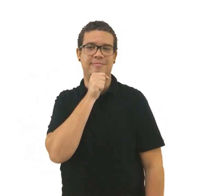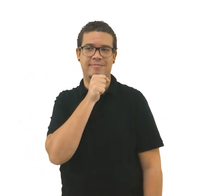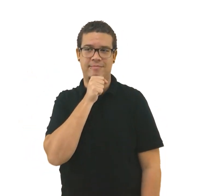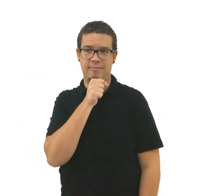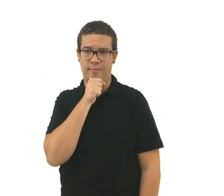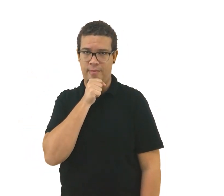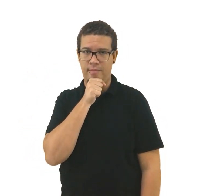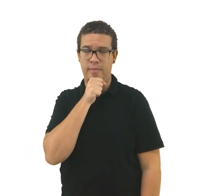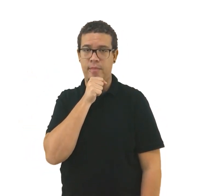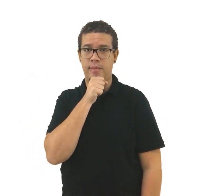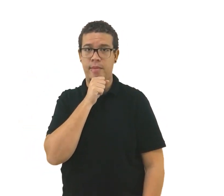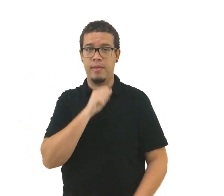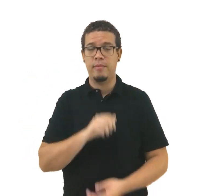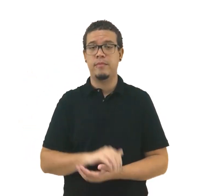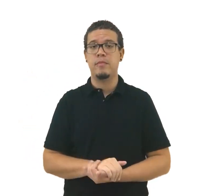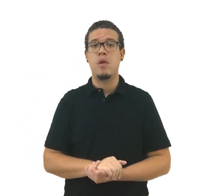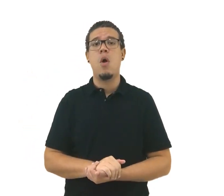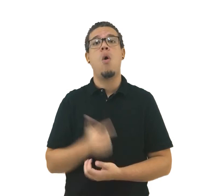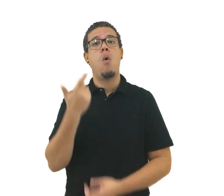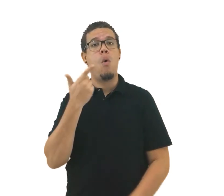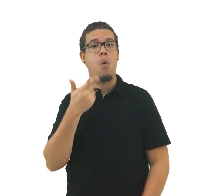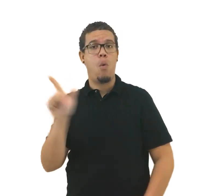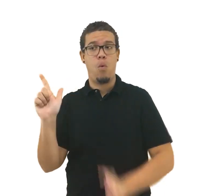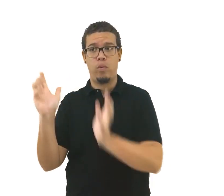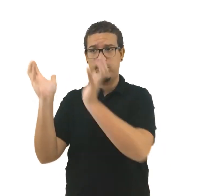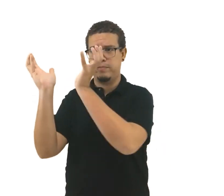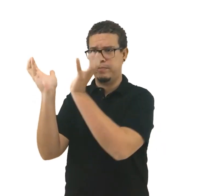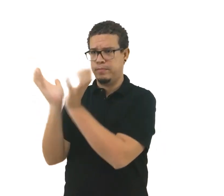só saberemos de acordo com o contexto.